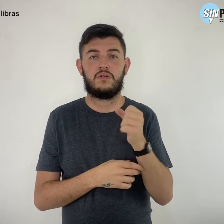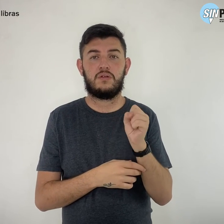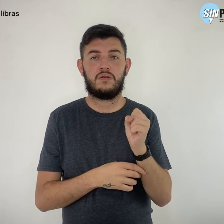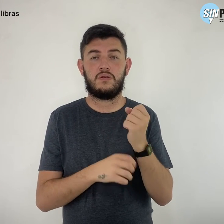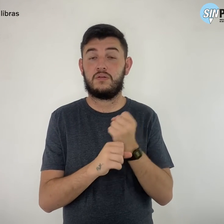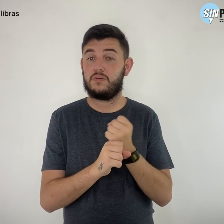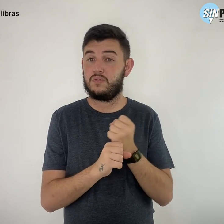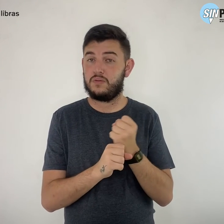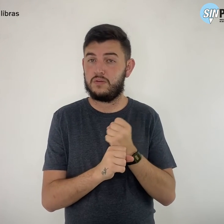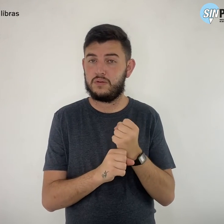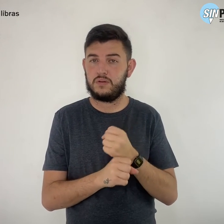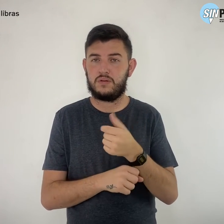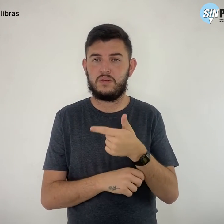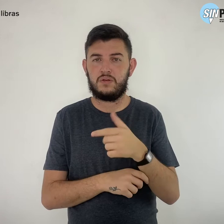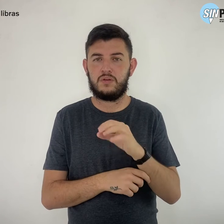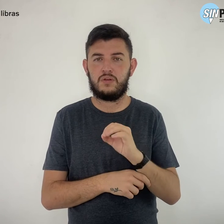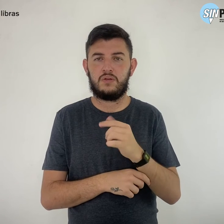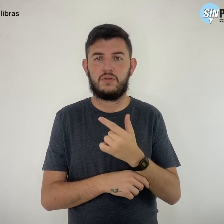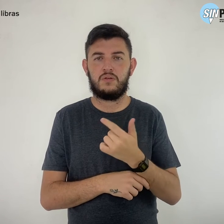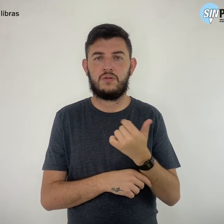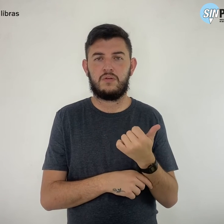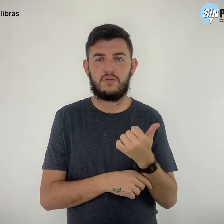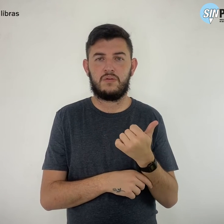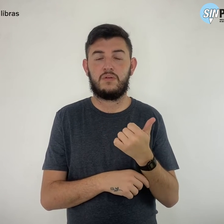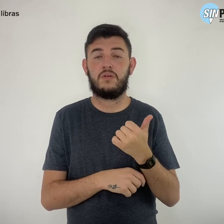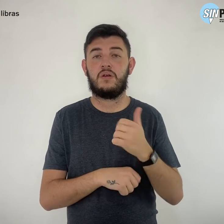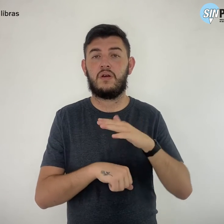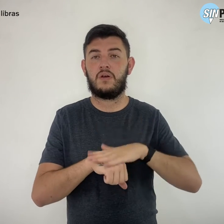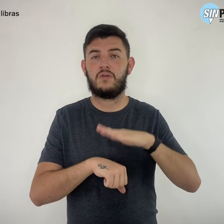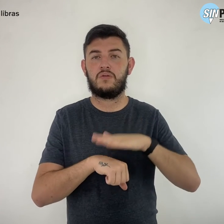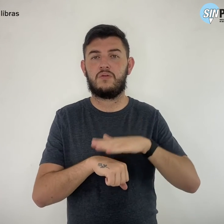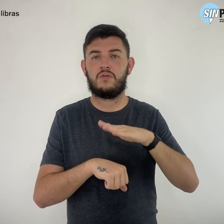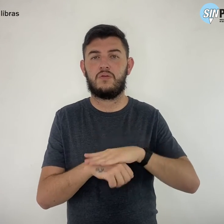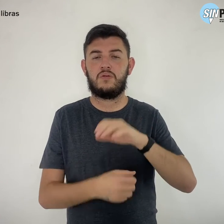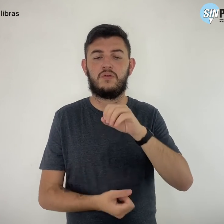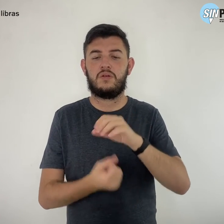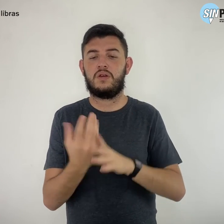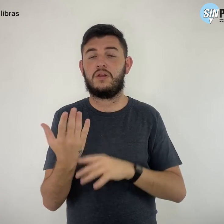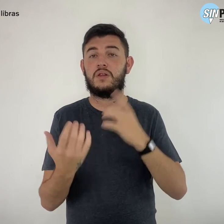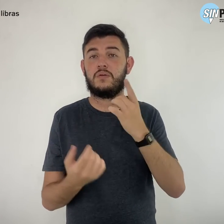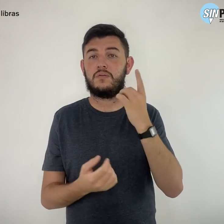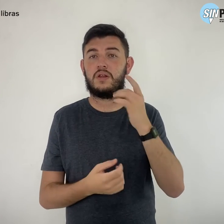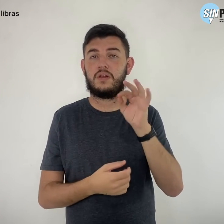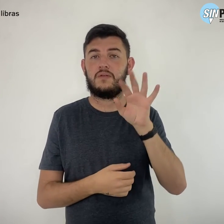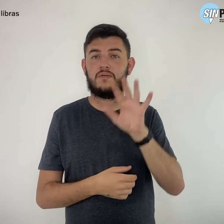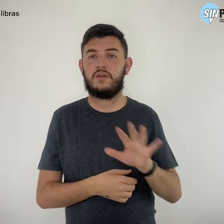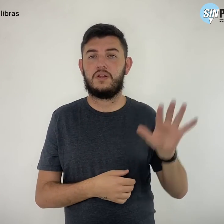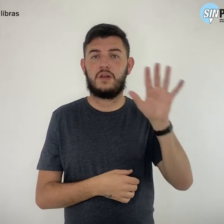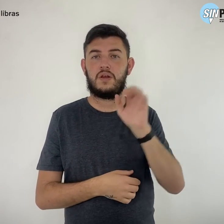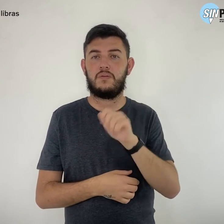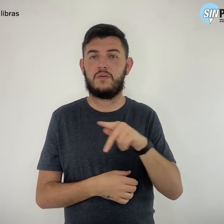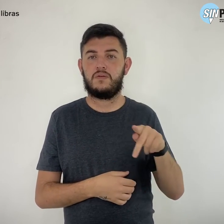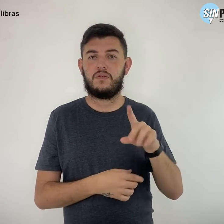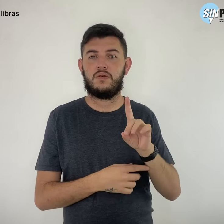3.418 de 2021, de autoria da deputada federal professora Dorinha Seabra